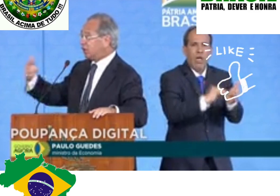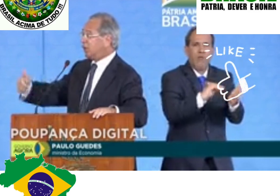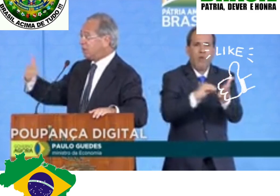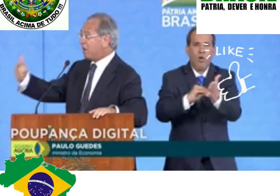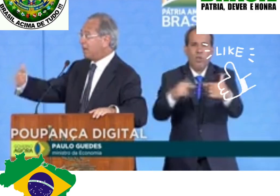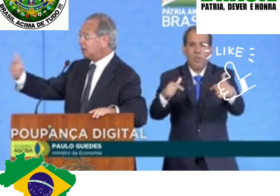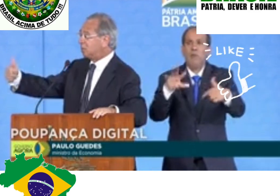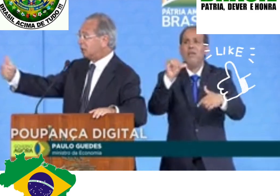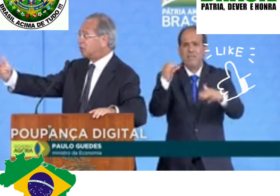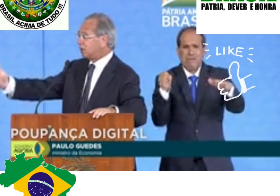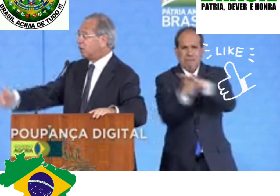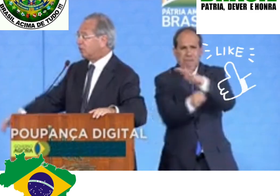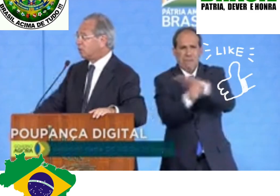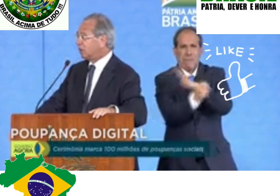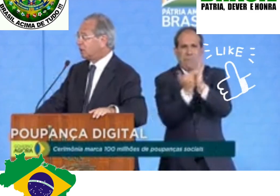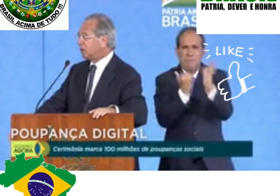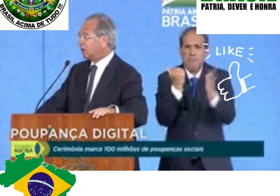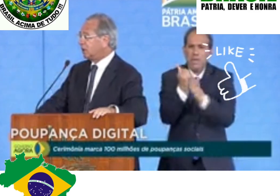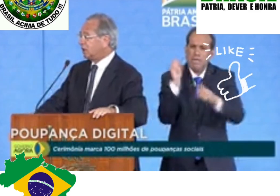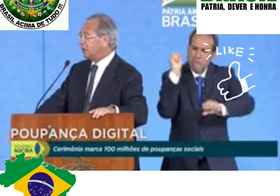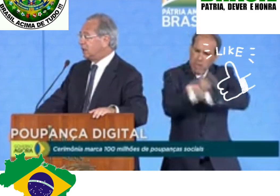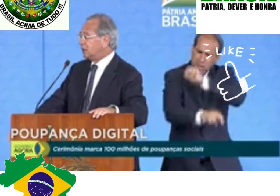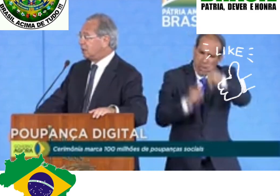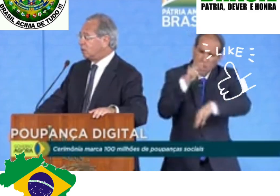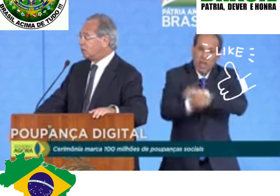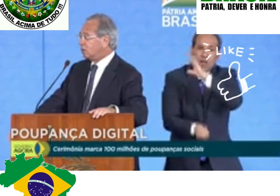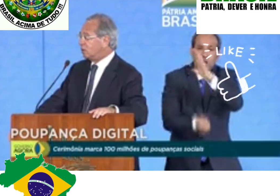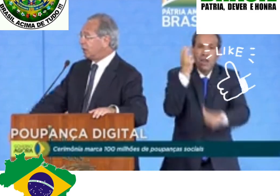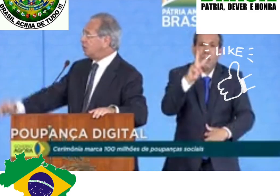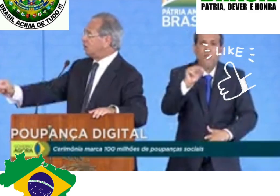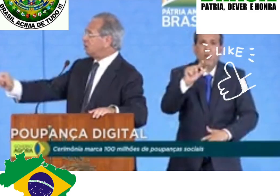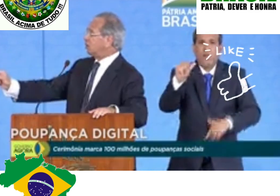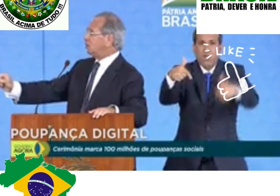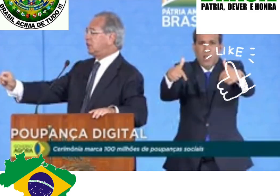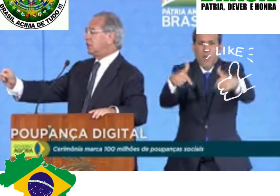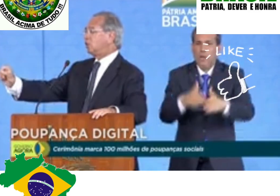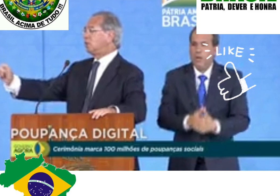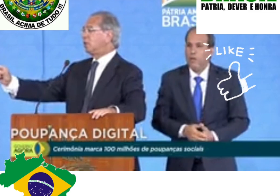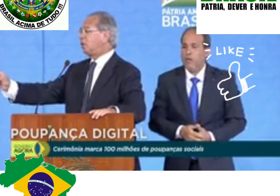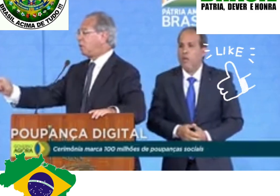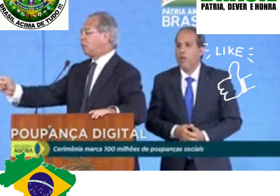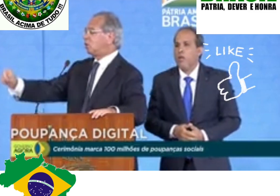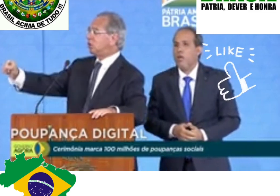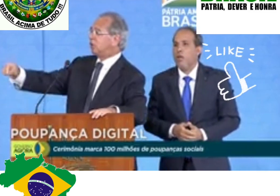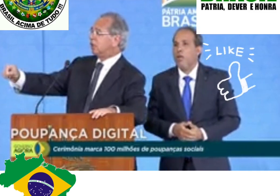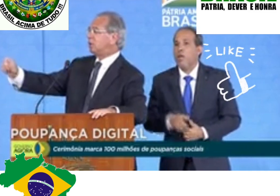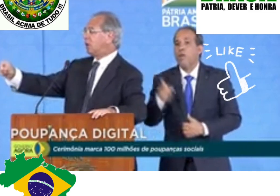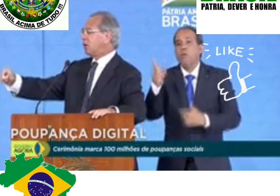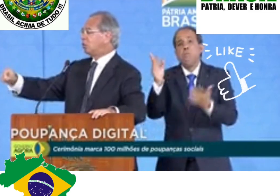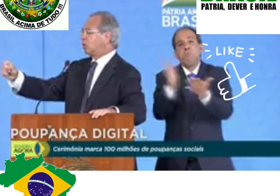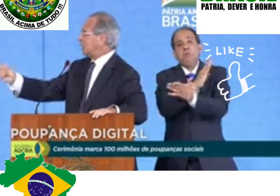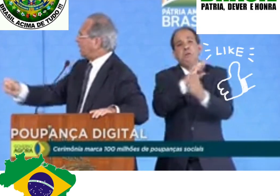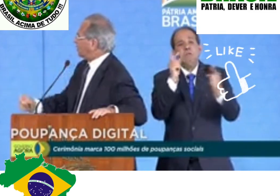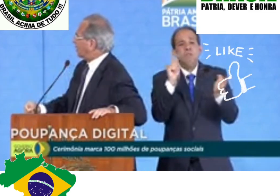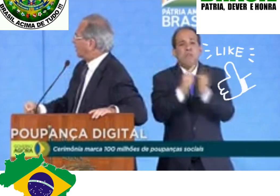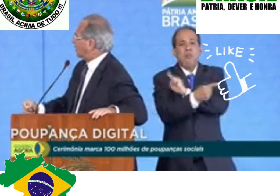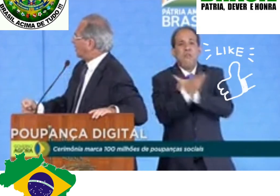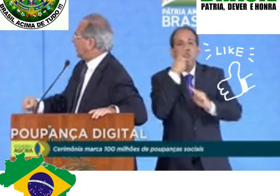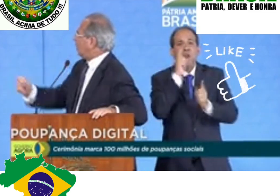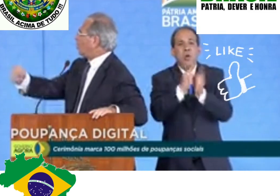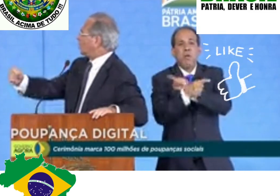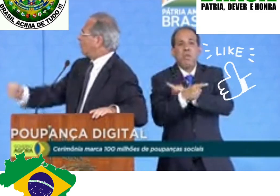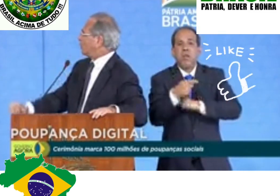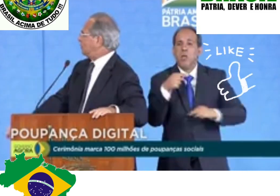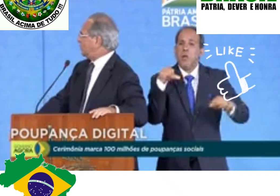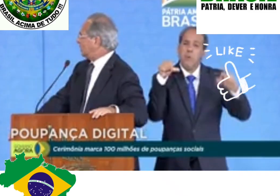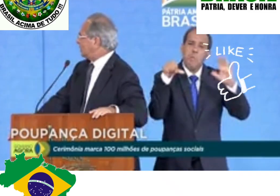mais gente, criar mais empregos até o fim do ano. Os registros vão dizer que o desemprego aumentou de 13 para 14, claro.